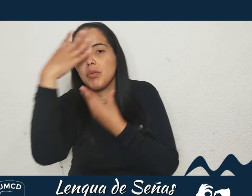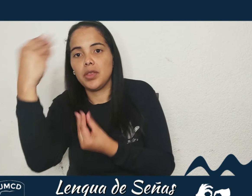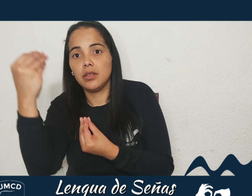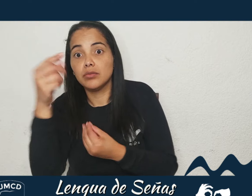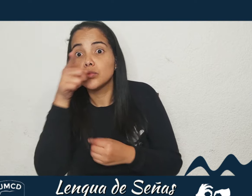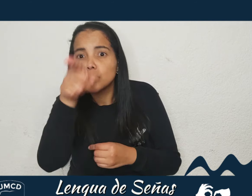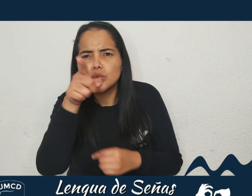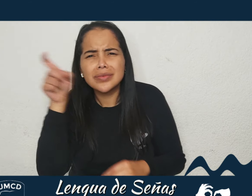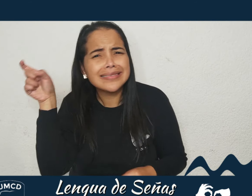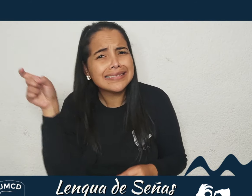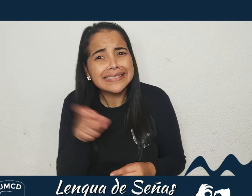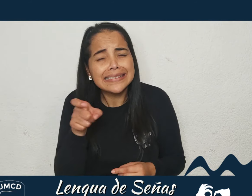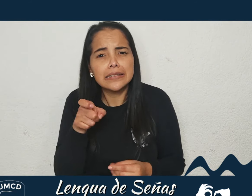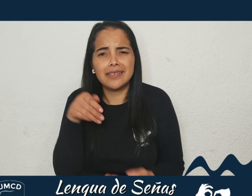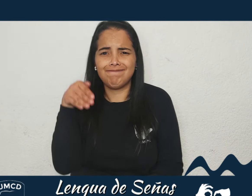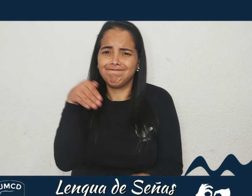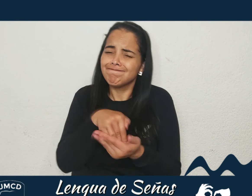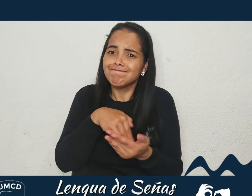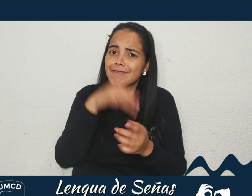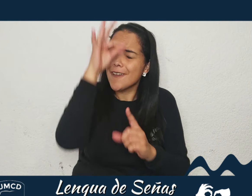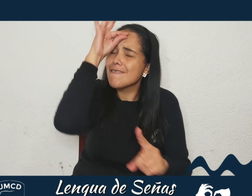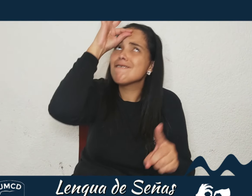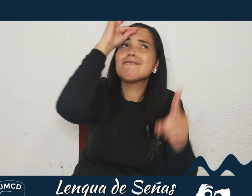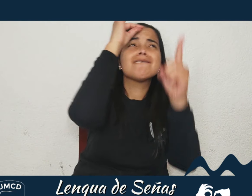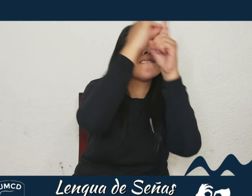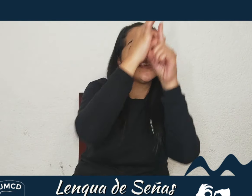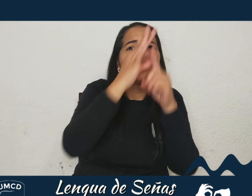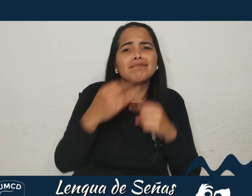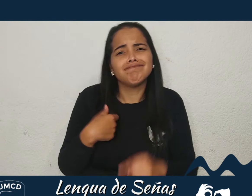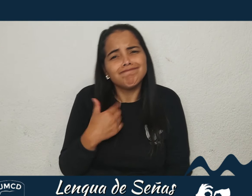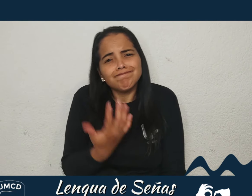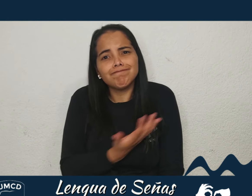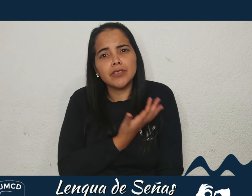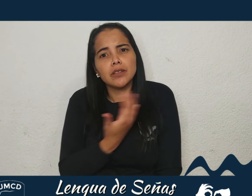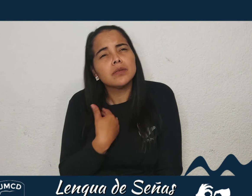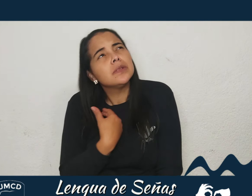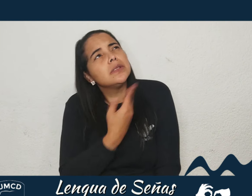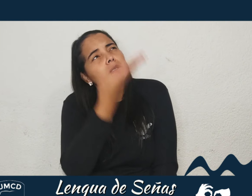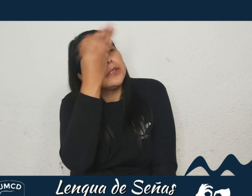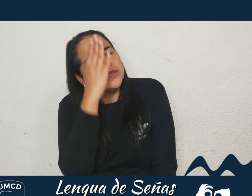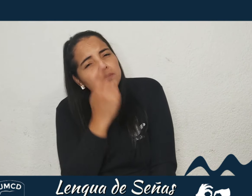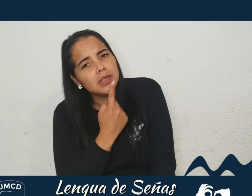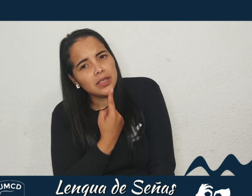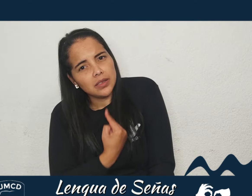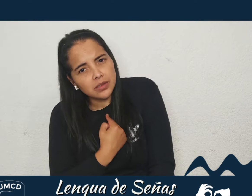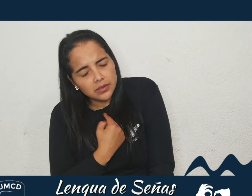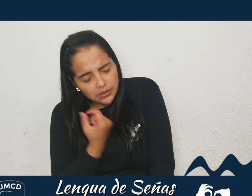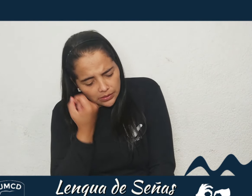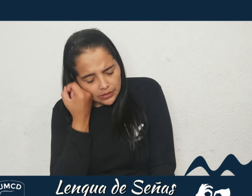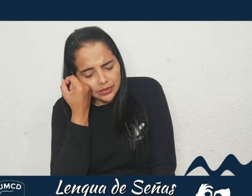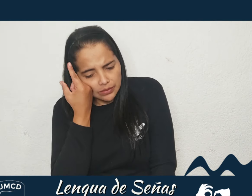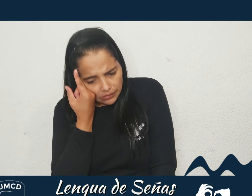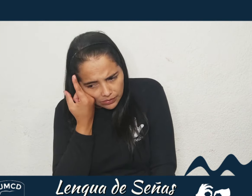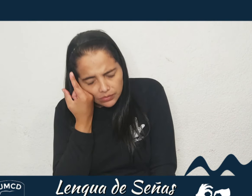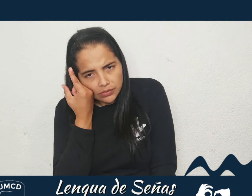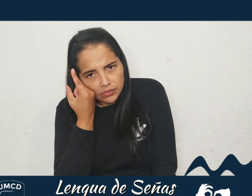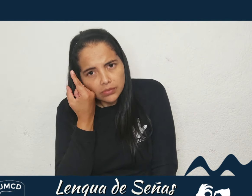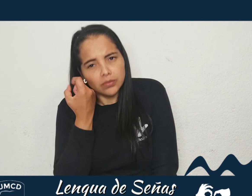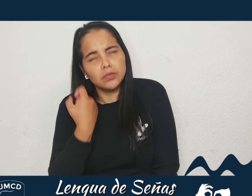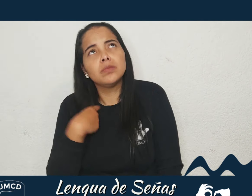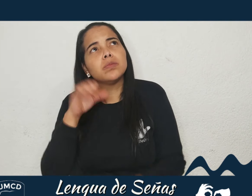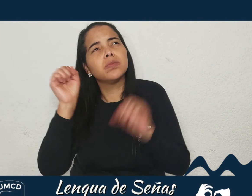hacer en función a su palabra. Y es ahí donde nosotros, escuchando lo que Dios dice,